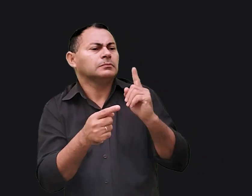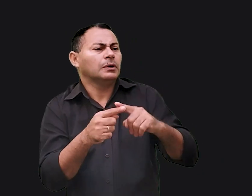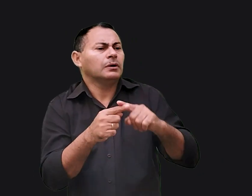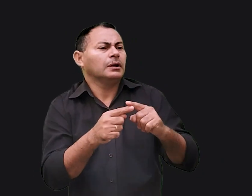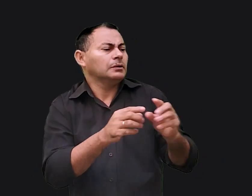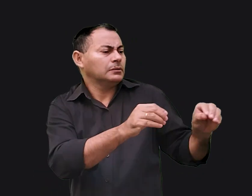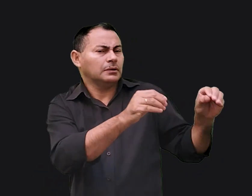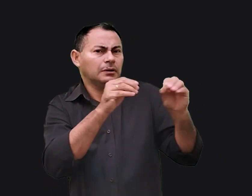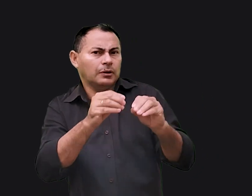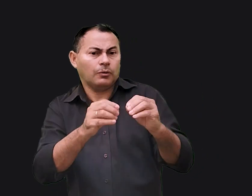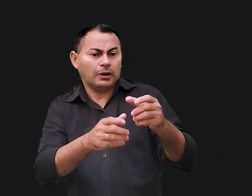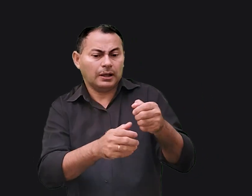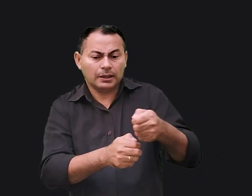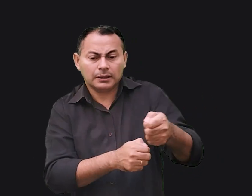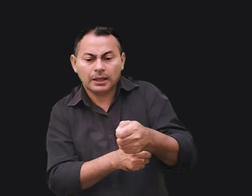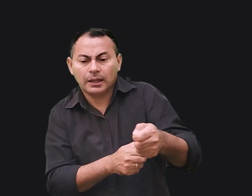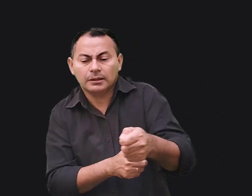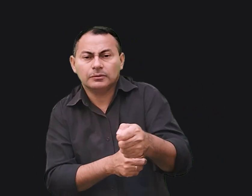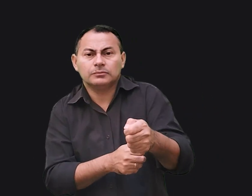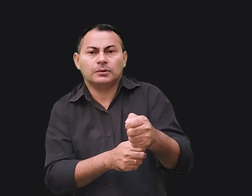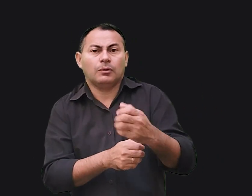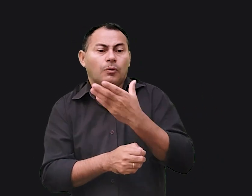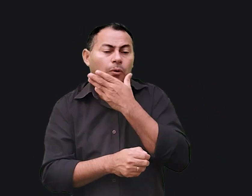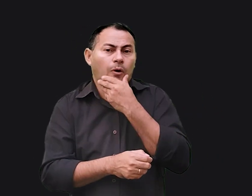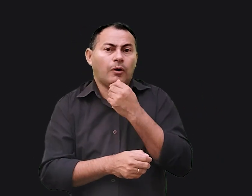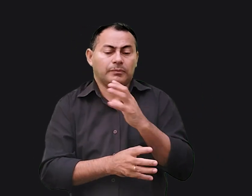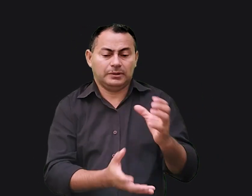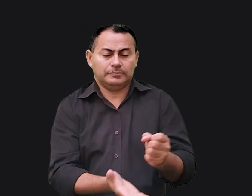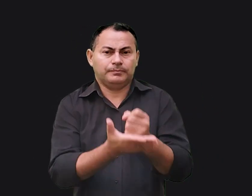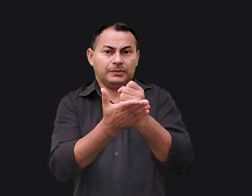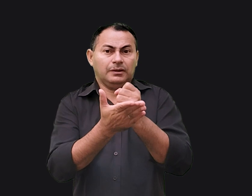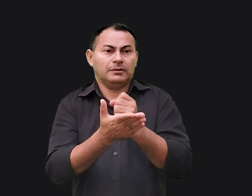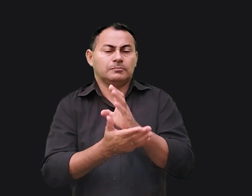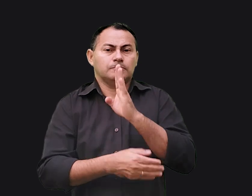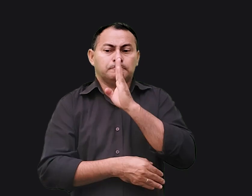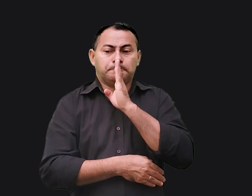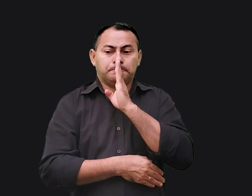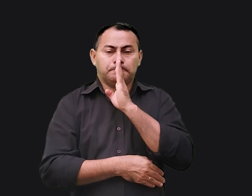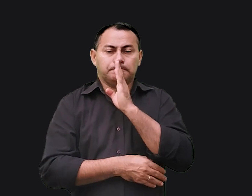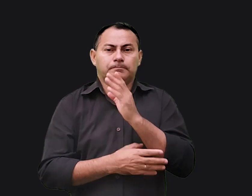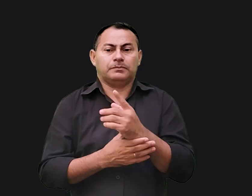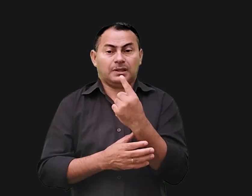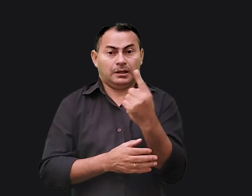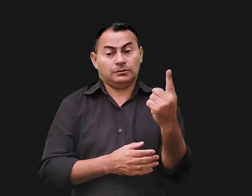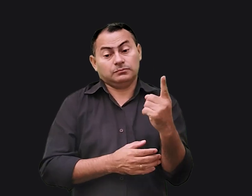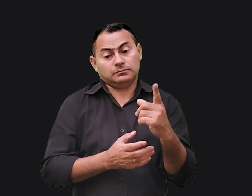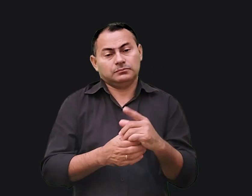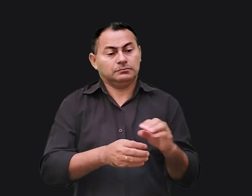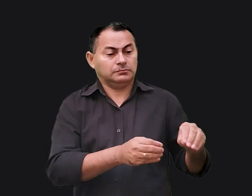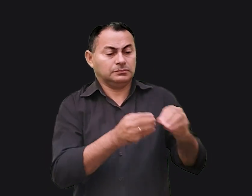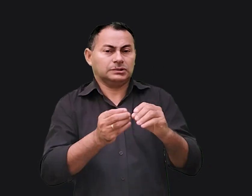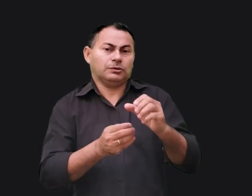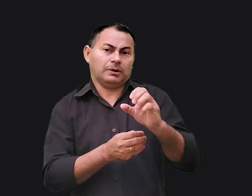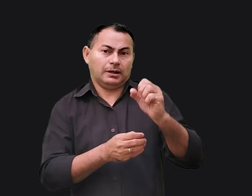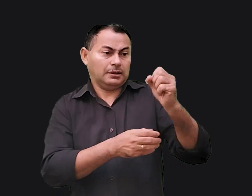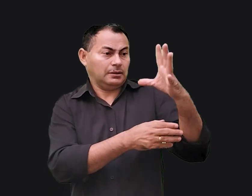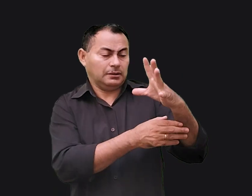Por que vocês não trouxeram uma lanterna? Os homens do resgate ficaram quietos. Cada um deles trazia uma lanterna